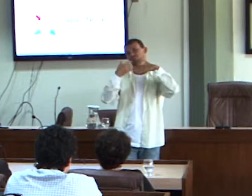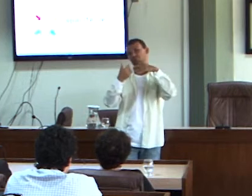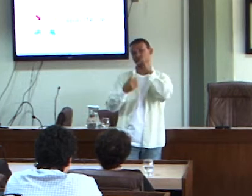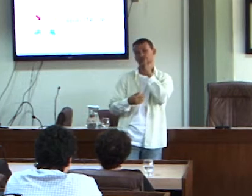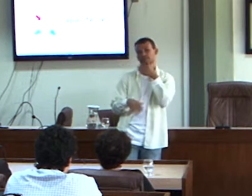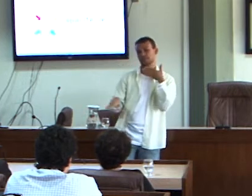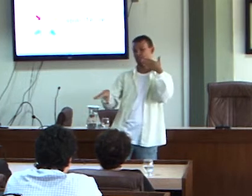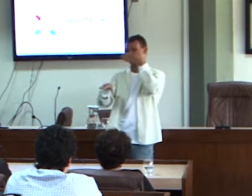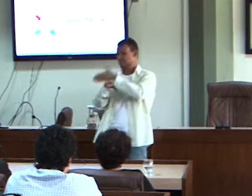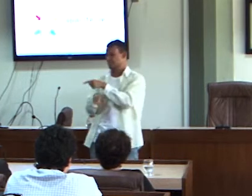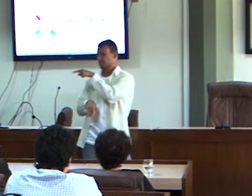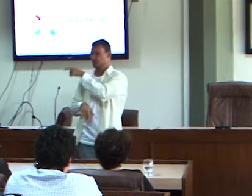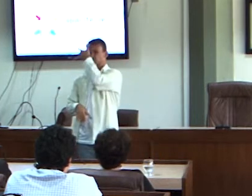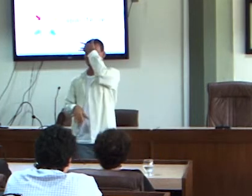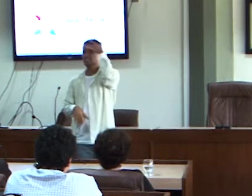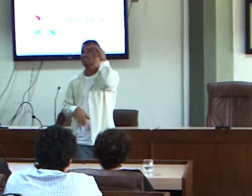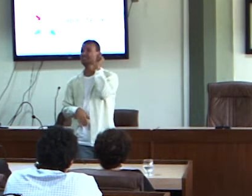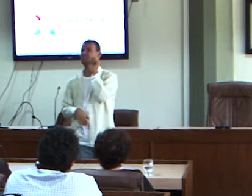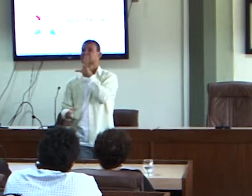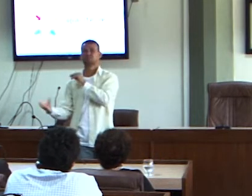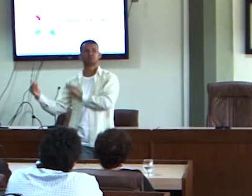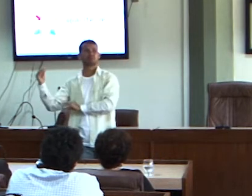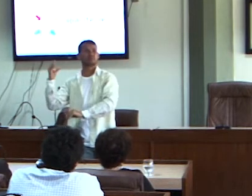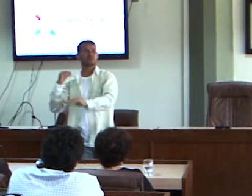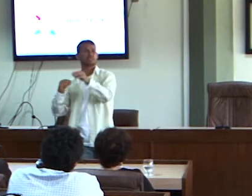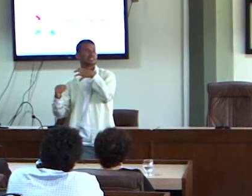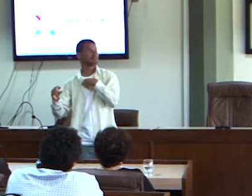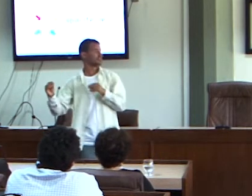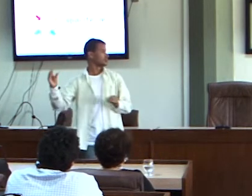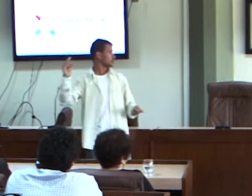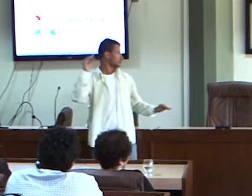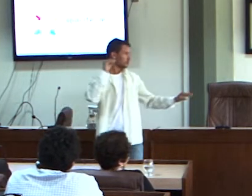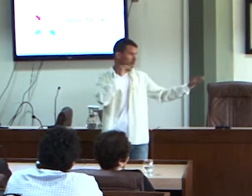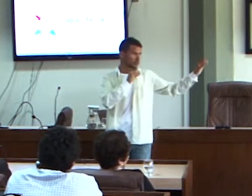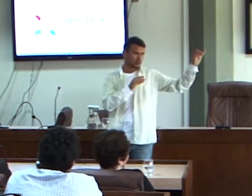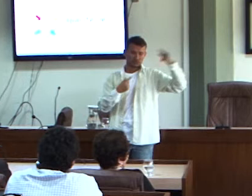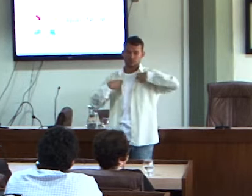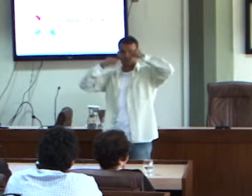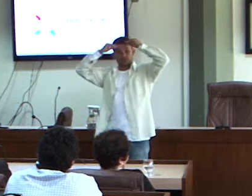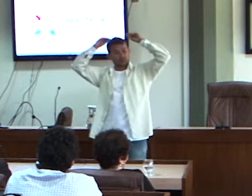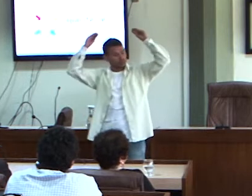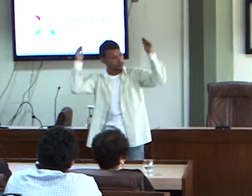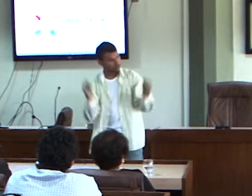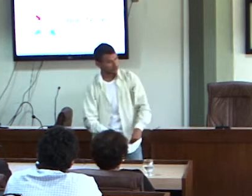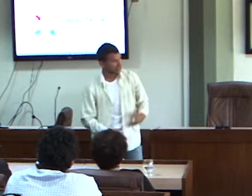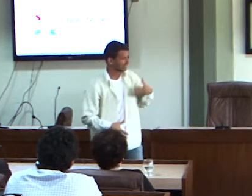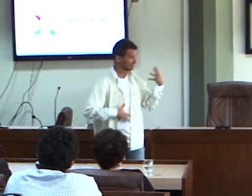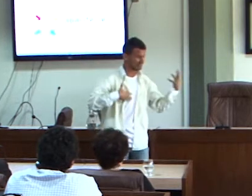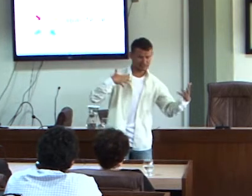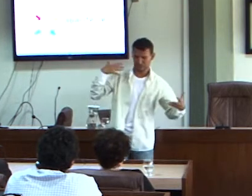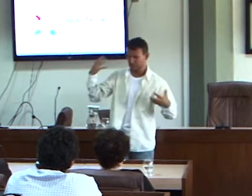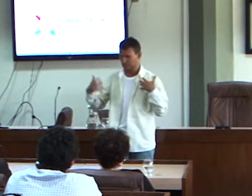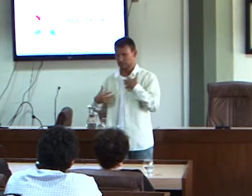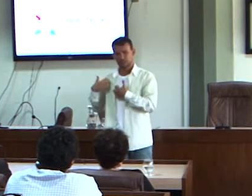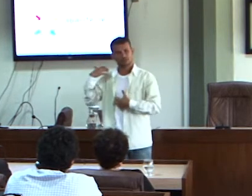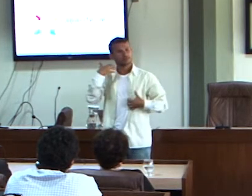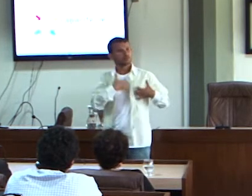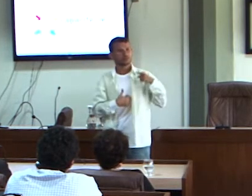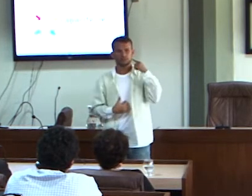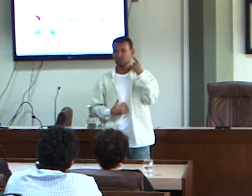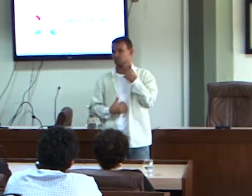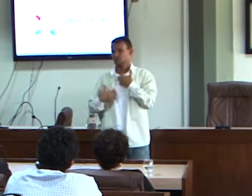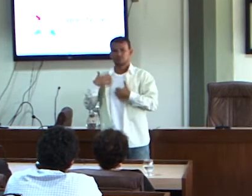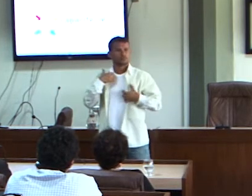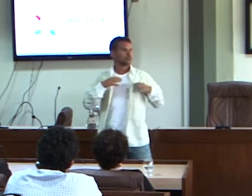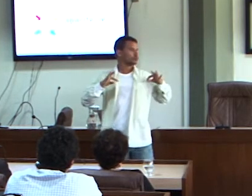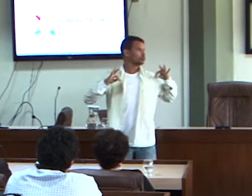mais a língua de sinais e desenvolver. Por exemplo, se eu for em algum local, todos estarão lá conversando, dialogando entre si, e eu fico excluído,